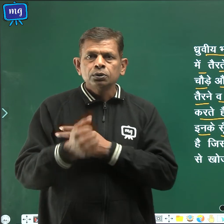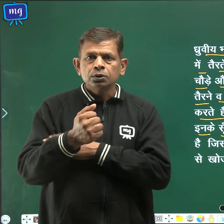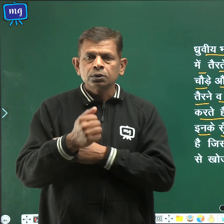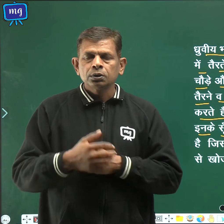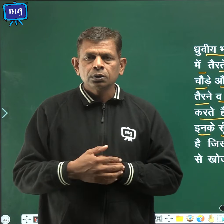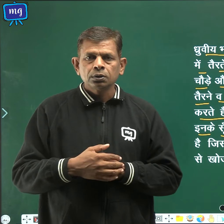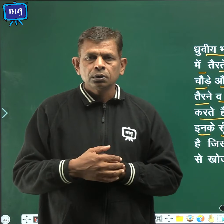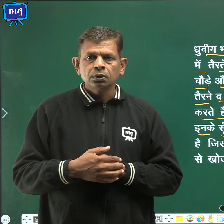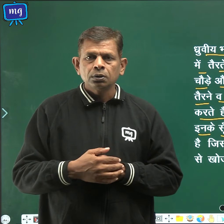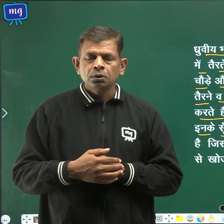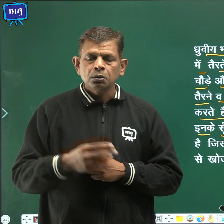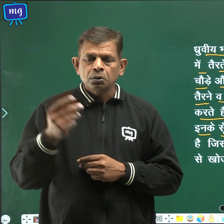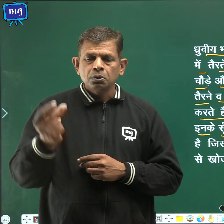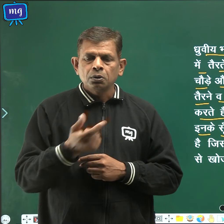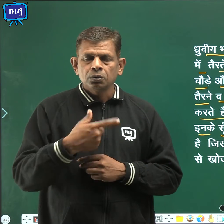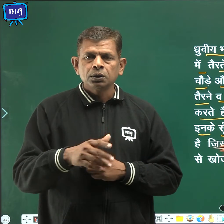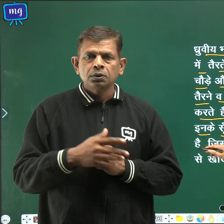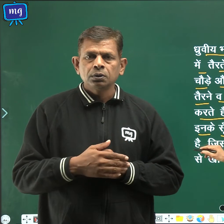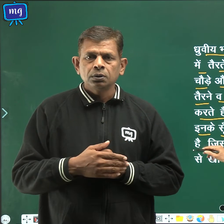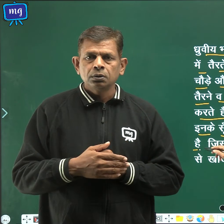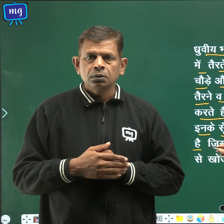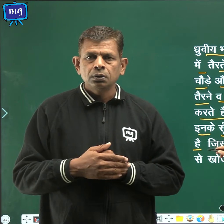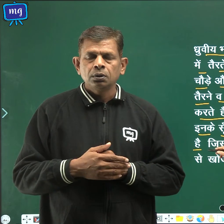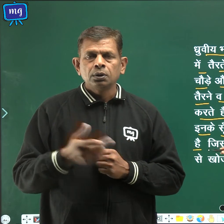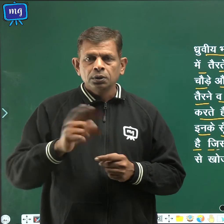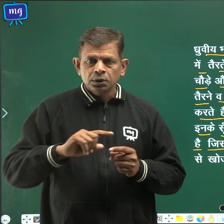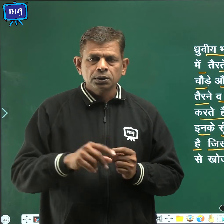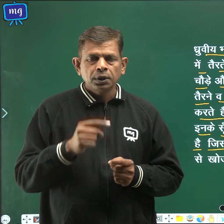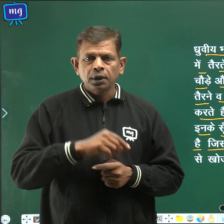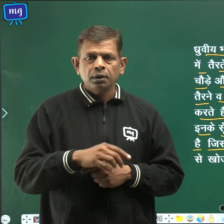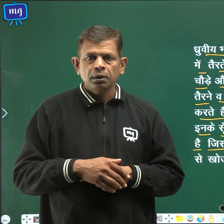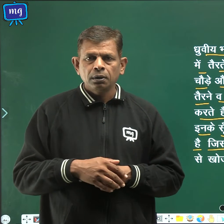शक्ति तीव्र होती है जिससे ये